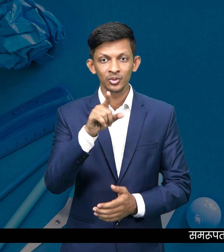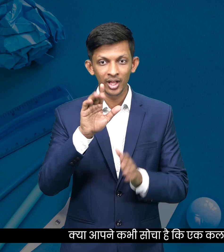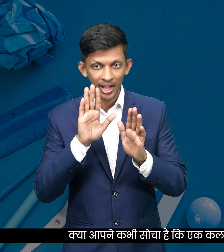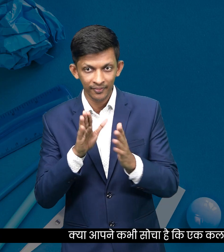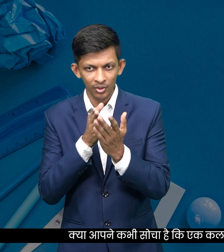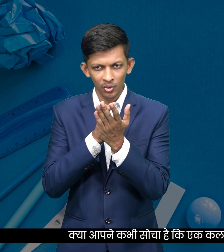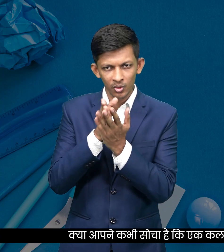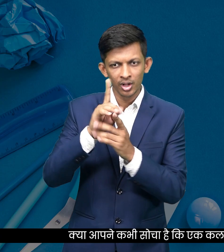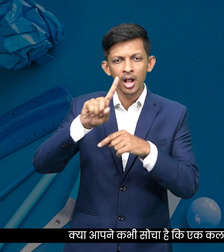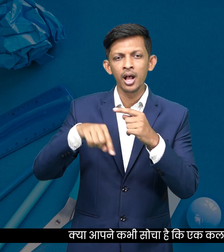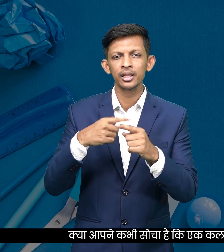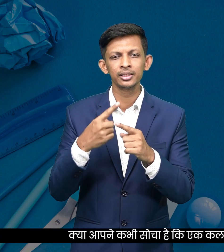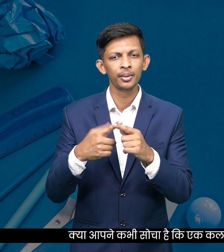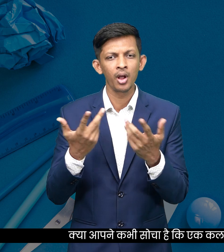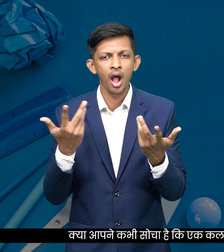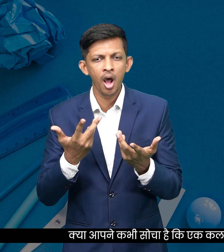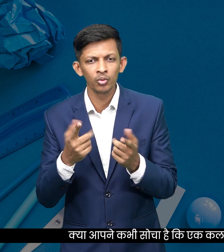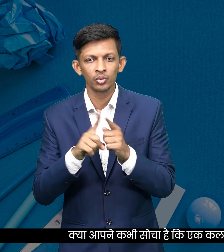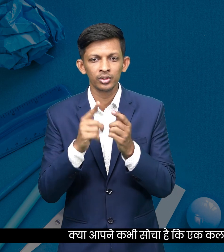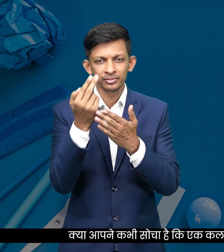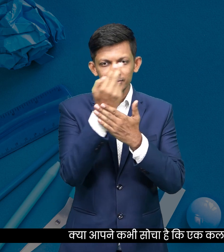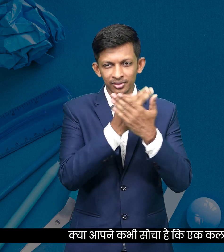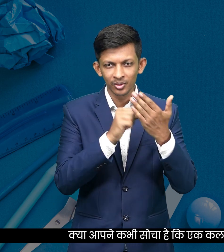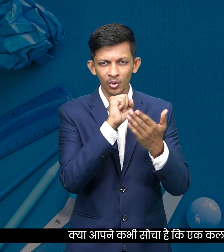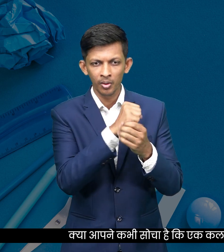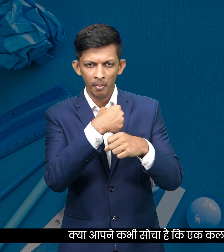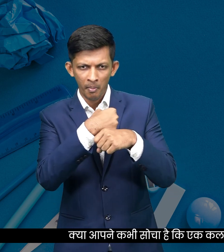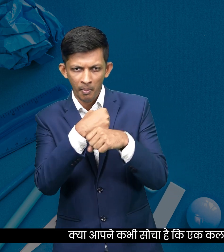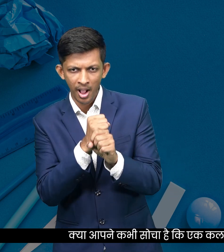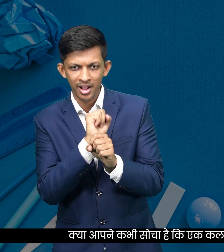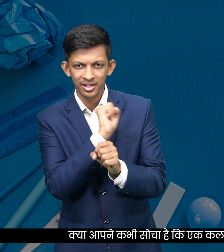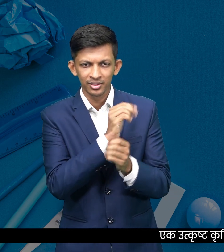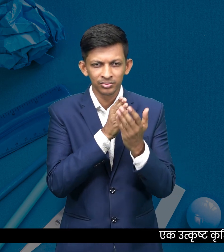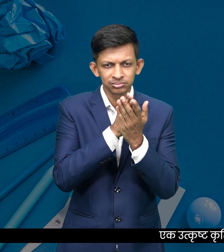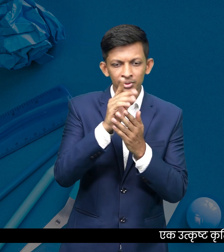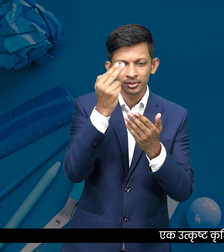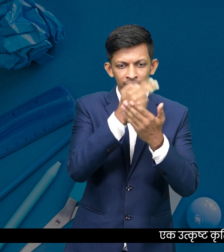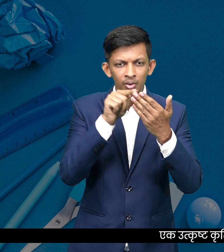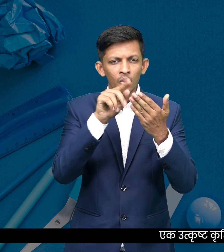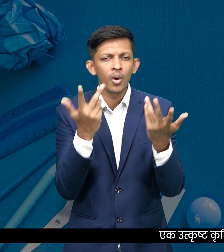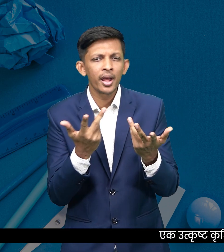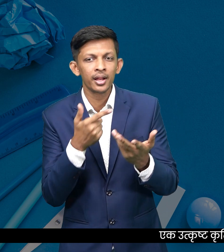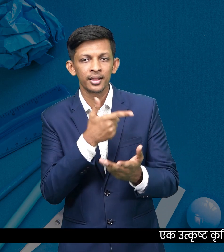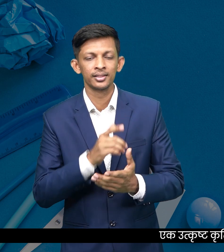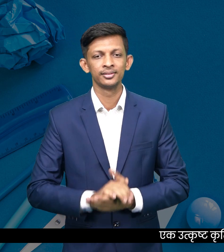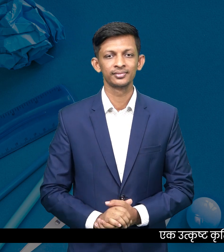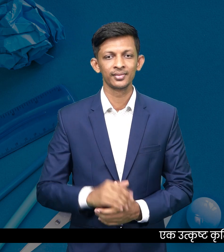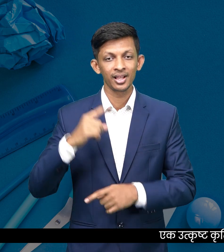क्या आपने कभी सोचा है कि एक कलाकार अपनी कलात्मक के माध्यम से एक उत्कृष्ट कृति कैसे बनाता है?